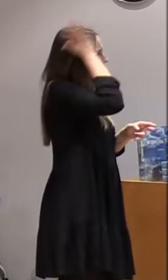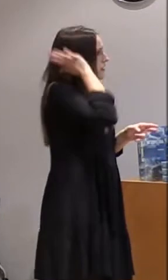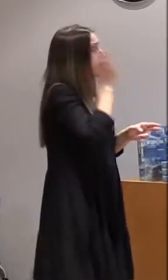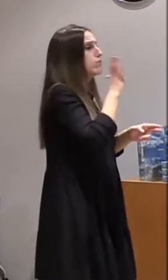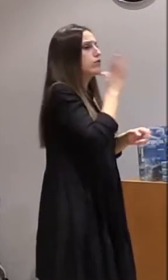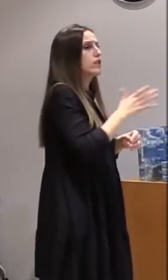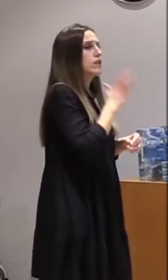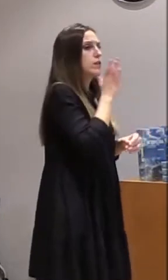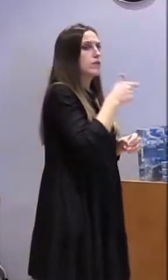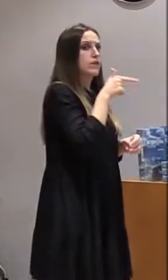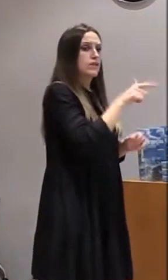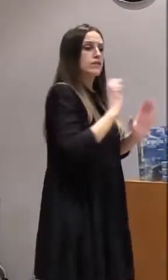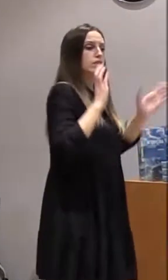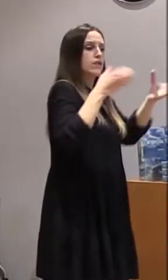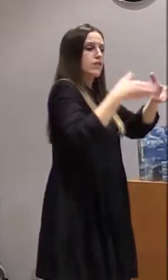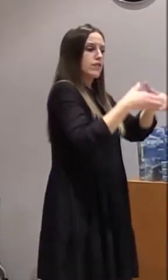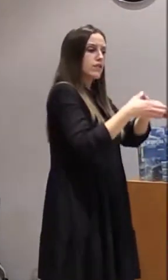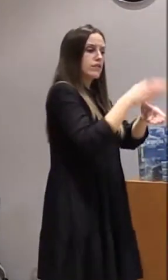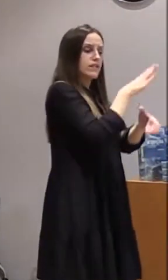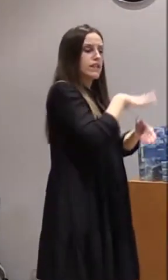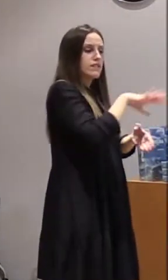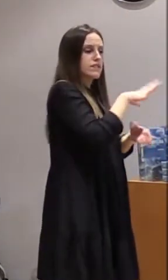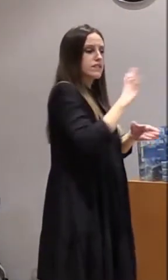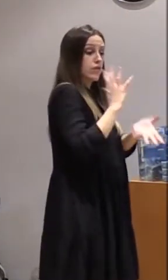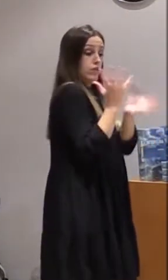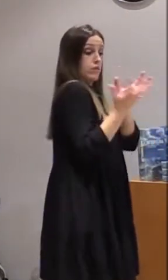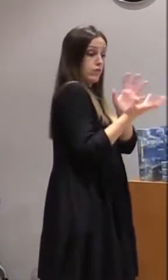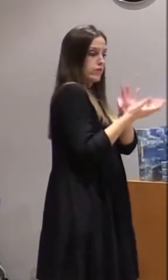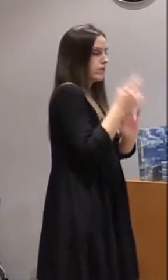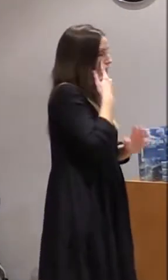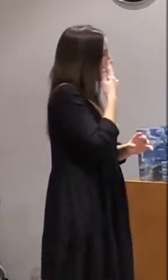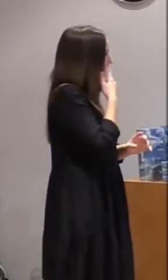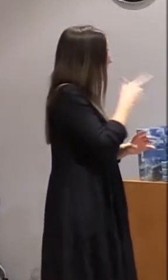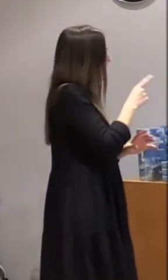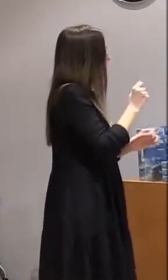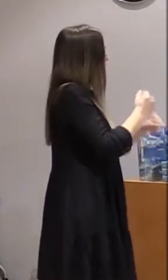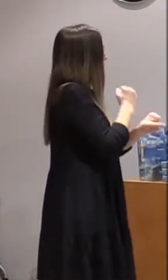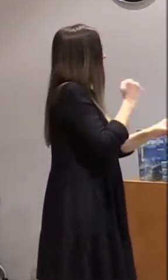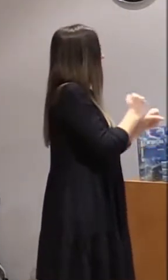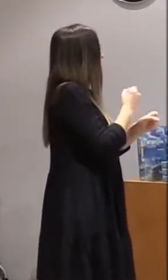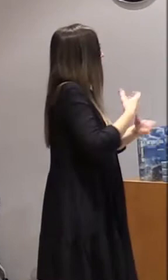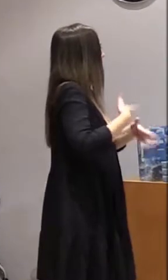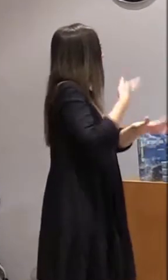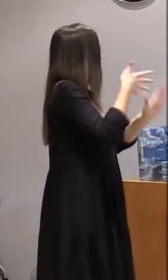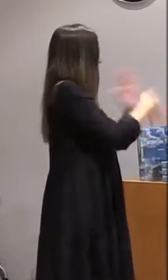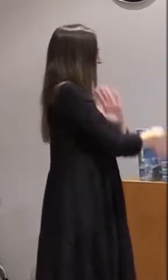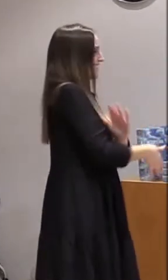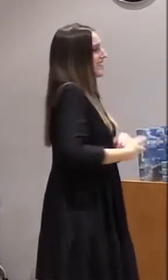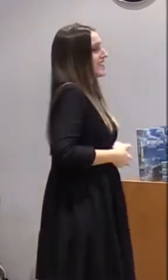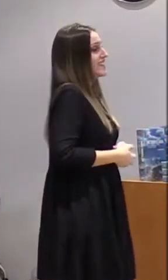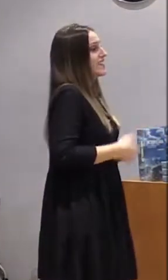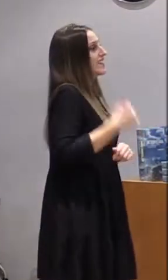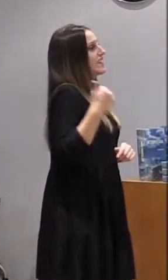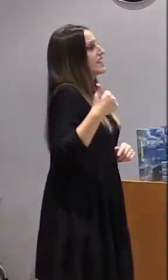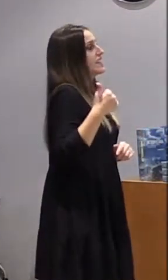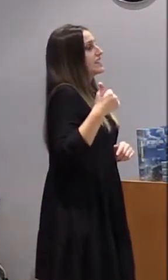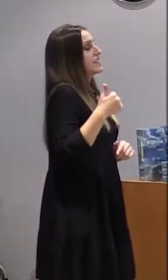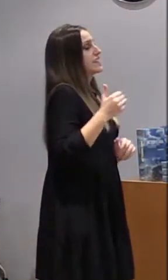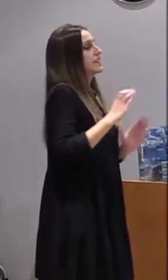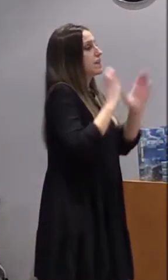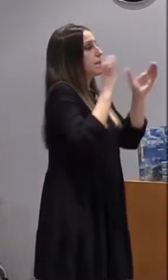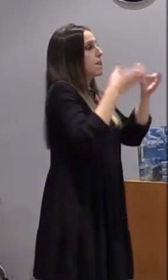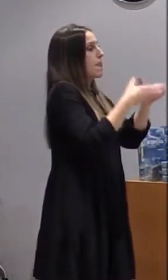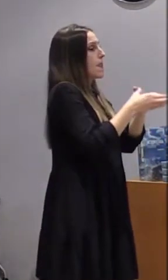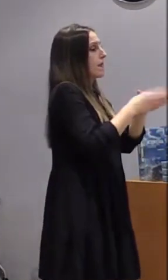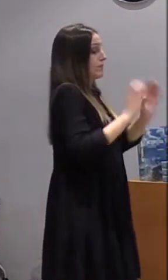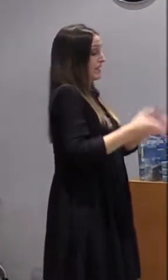concepción de los estados evolutivos de las nubes, él se fija en un trabajo definitivo, que es el de Linné. La clasificación